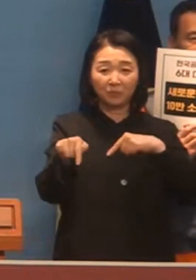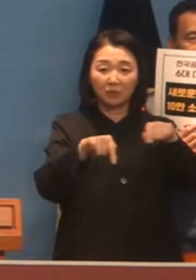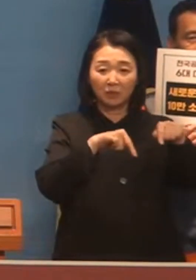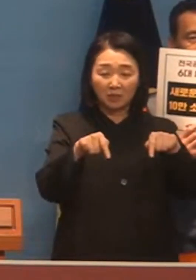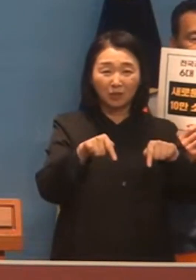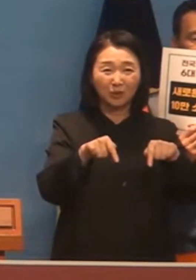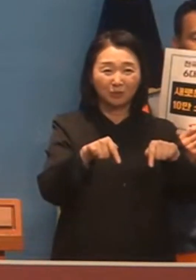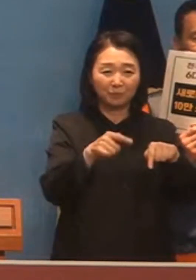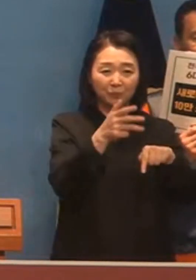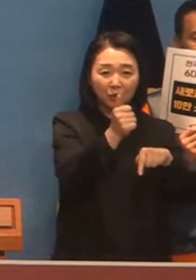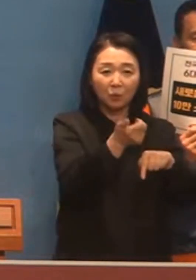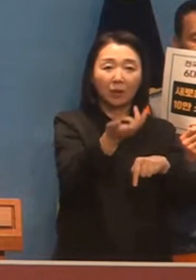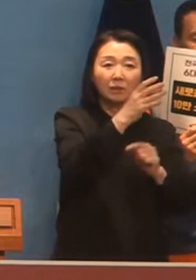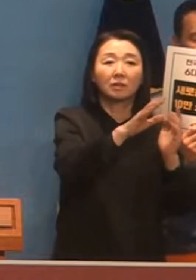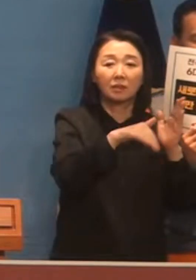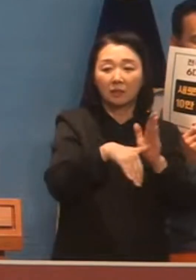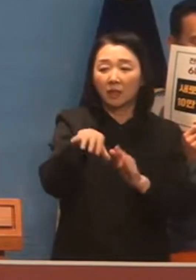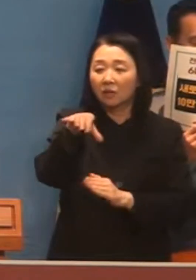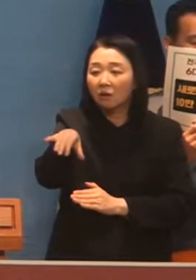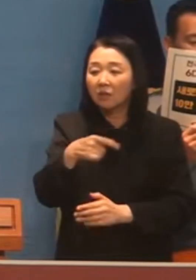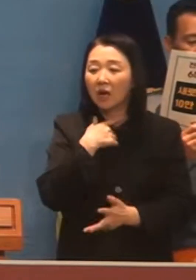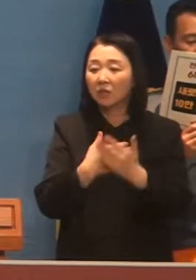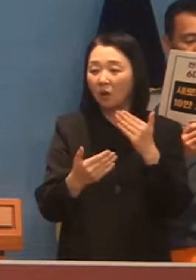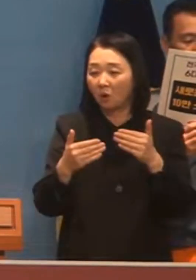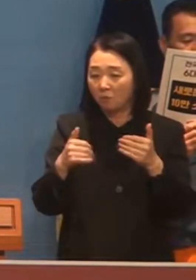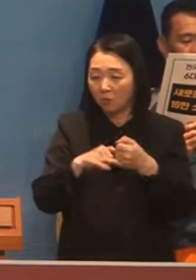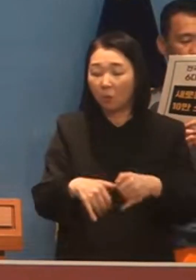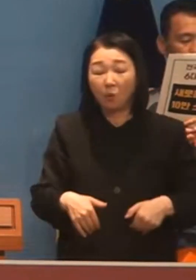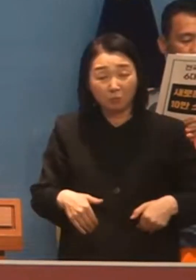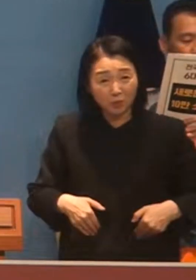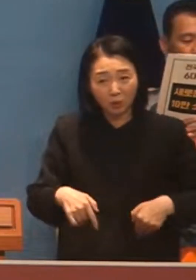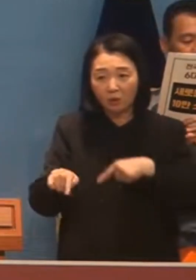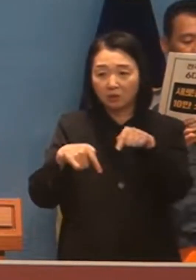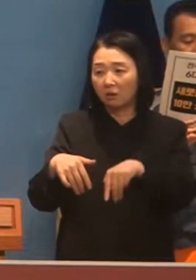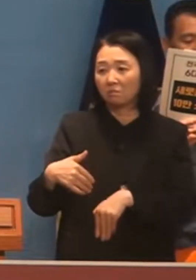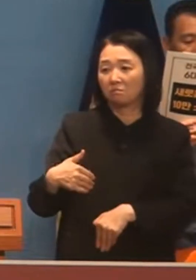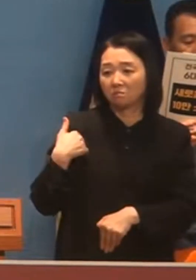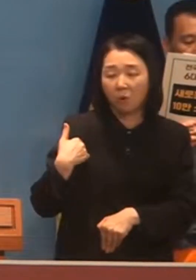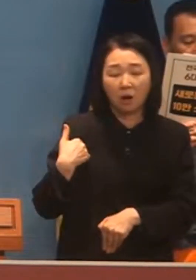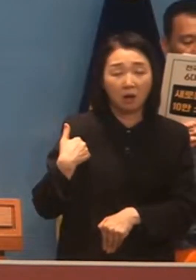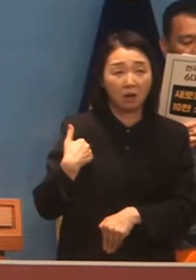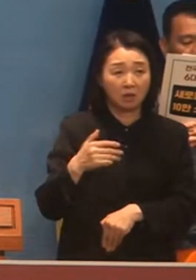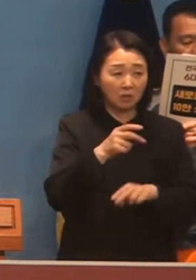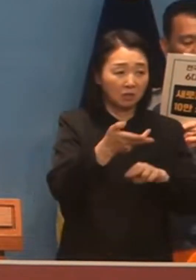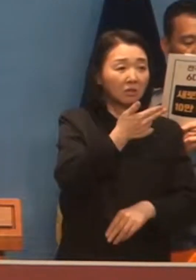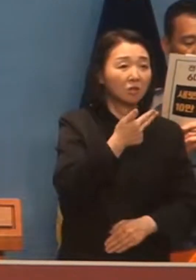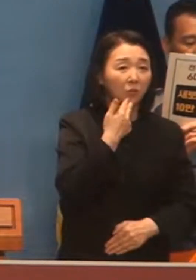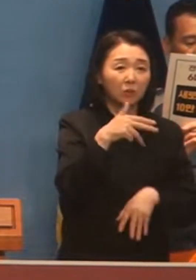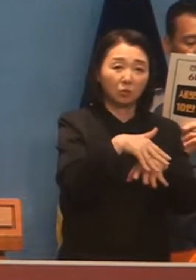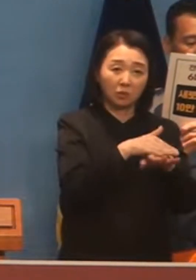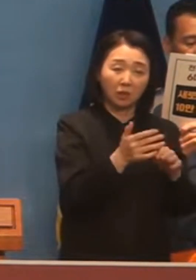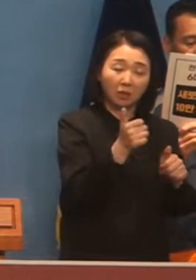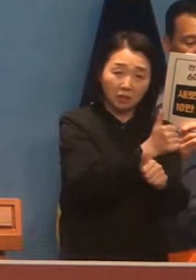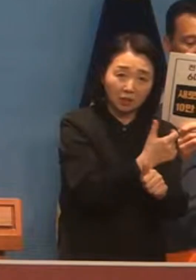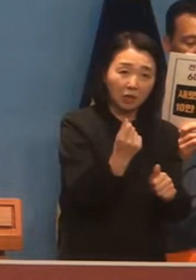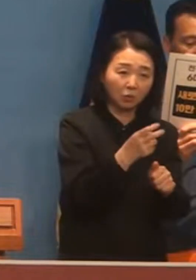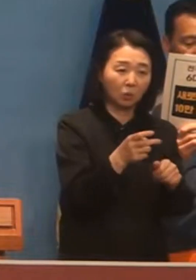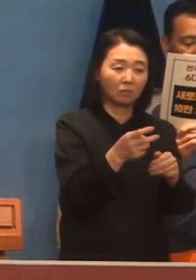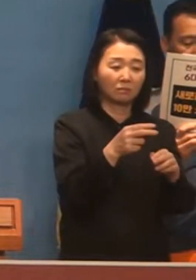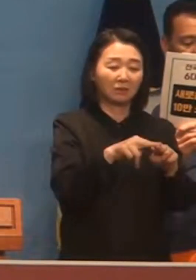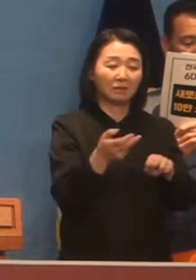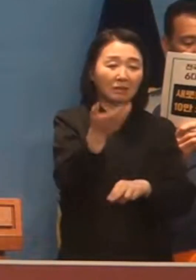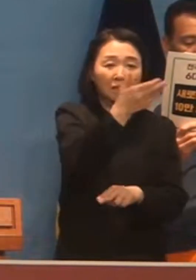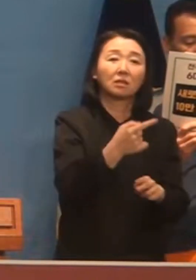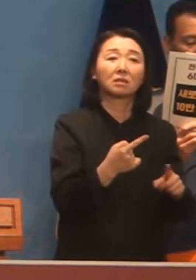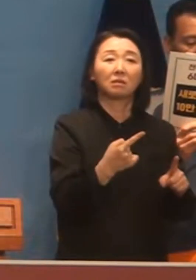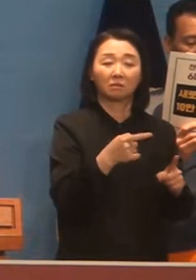현장 경력 근무하러 현장을 모르는 소방공무원이 승진되지 않도록 조직의 인사, 승진 제도를 개혁해야